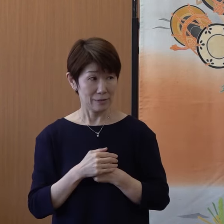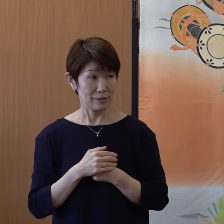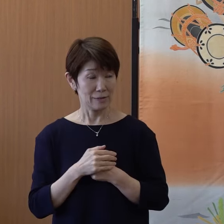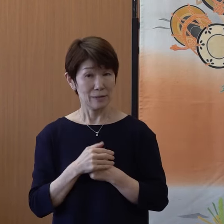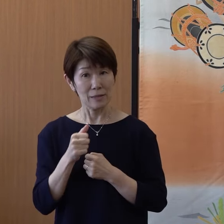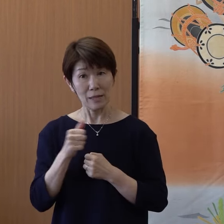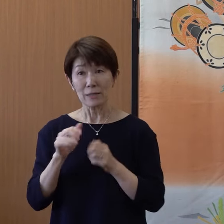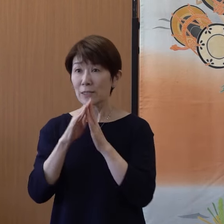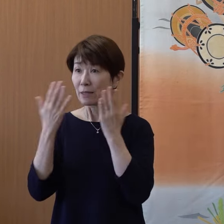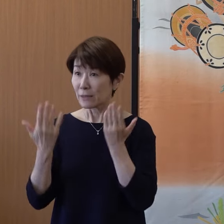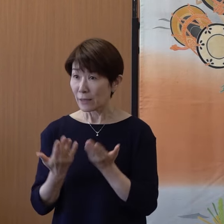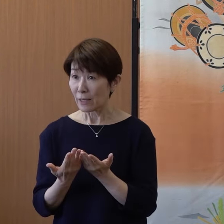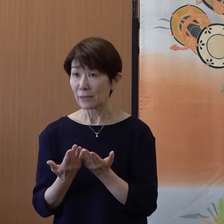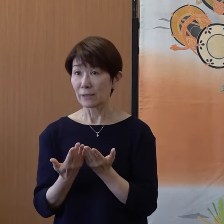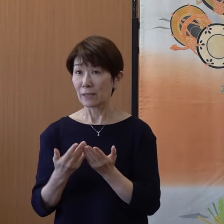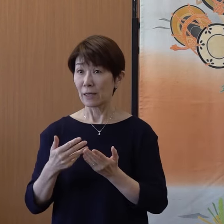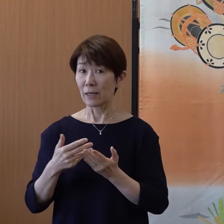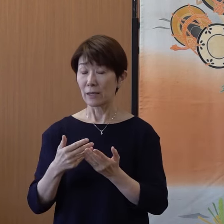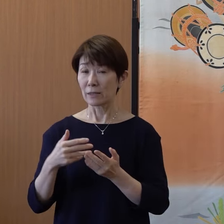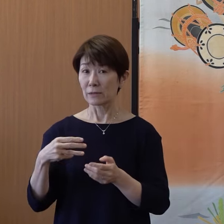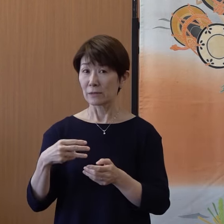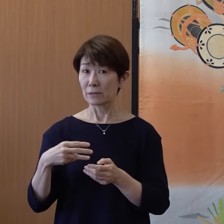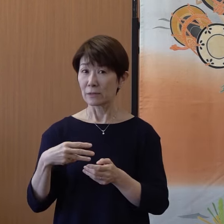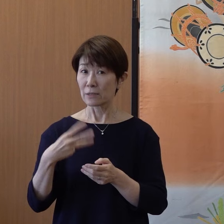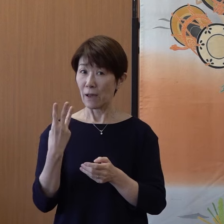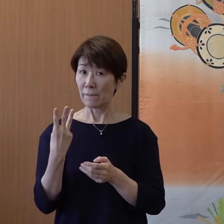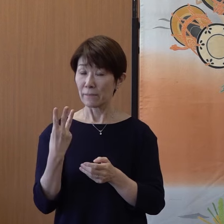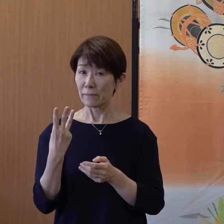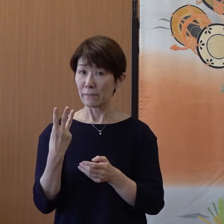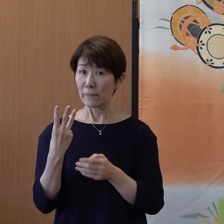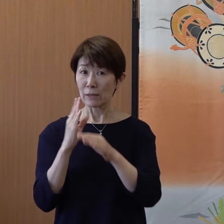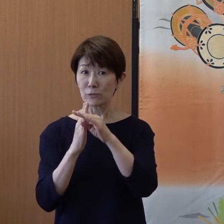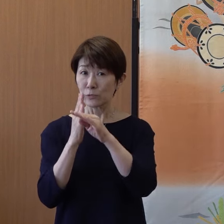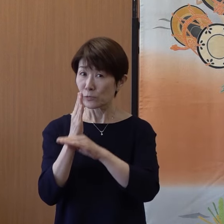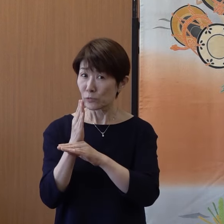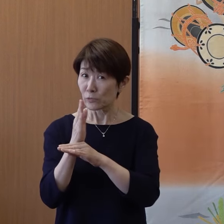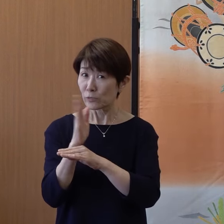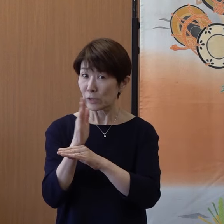でどのぐらいだろう、300もうちょっといるのかもしれません。